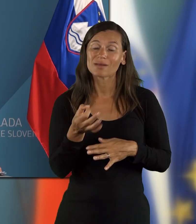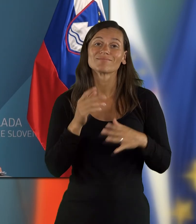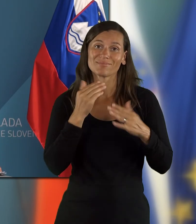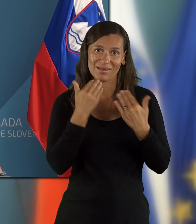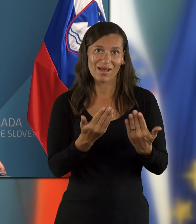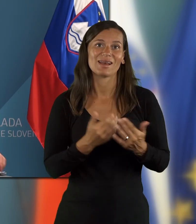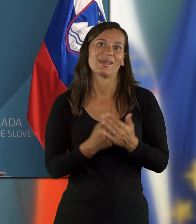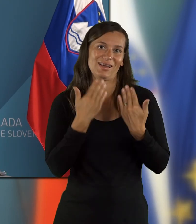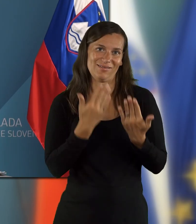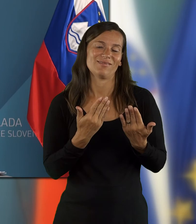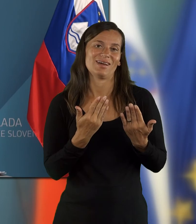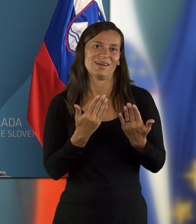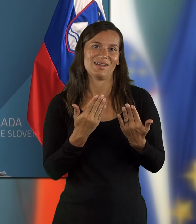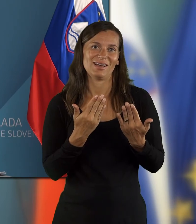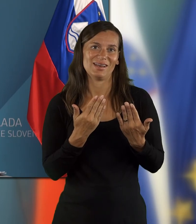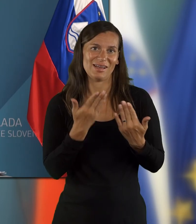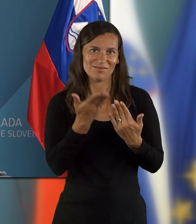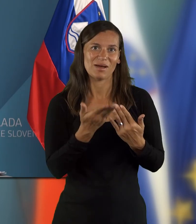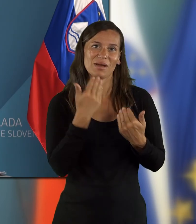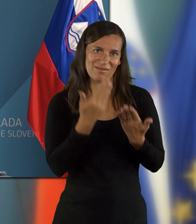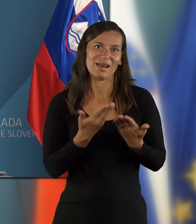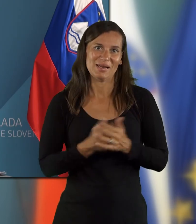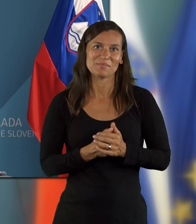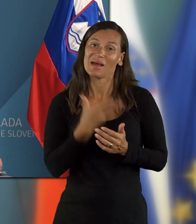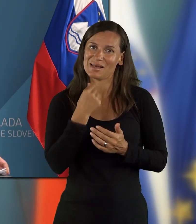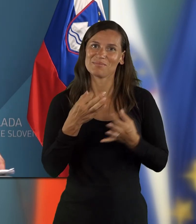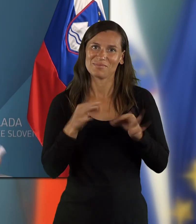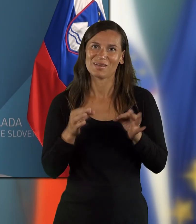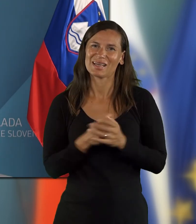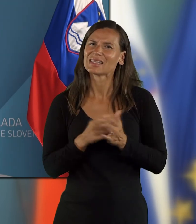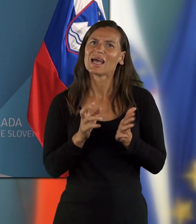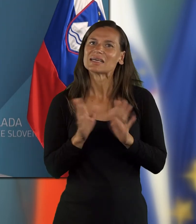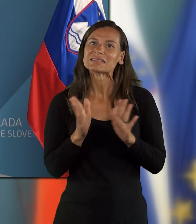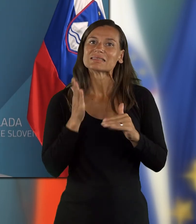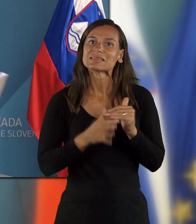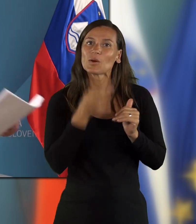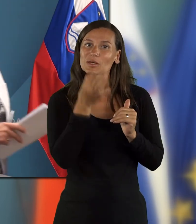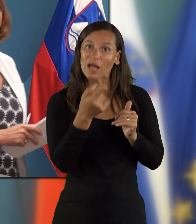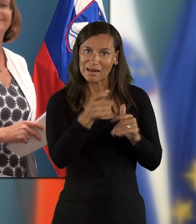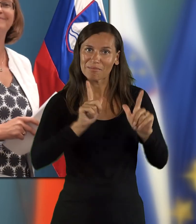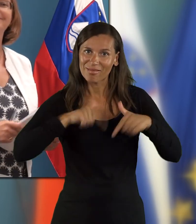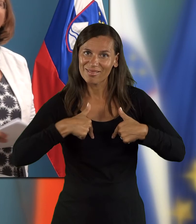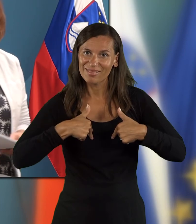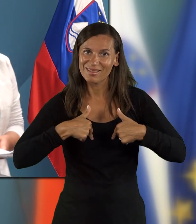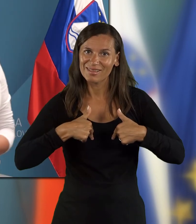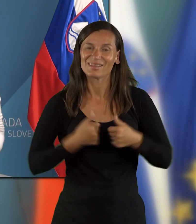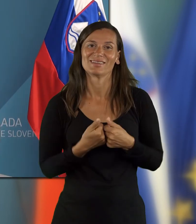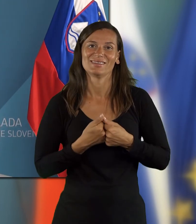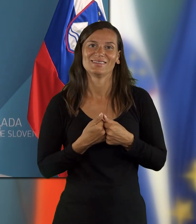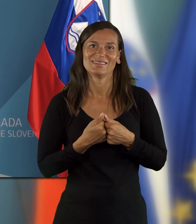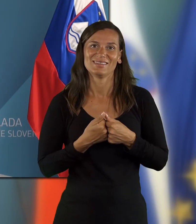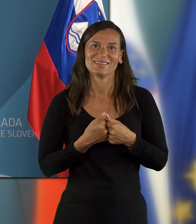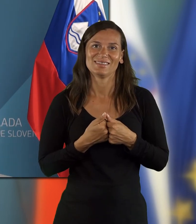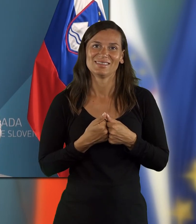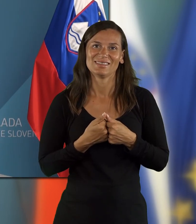več vprašanj, hvala lepa. Hvala ministrici, hvala vam. Hvala lepa, lep vikend. vprašanje, a ste si